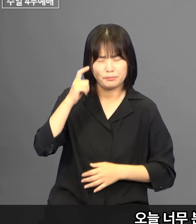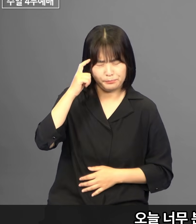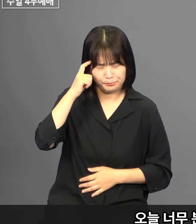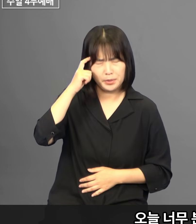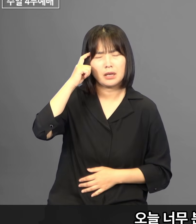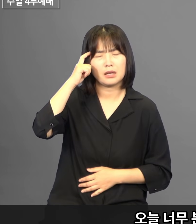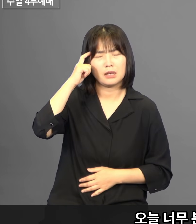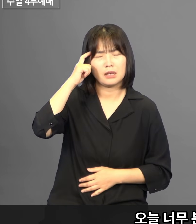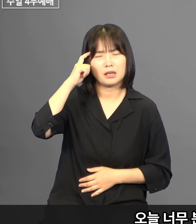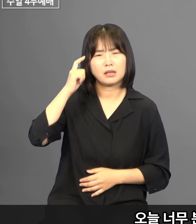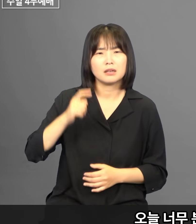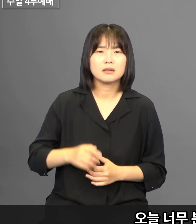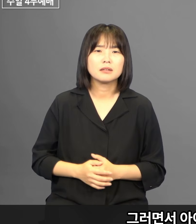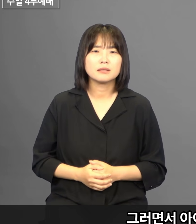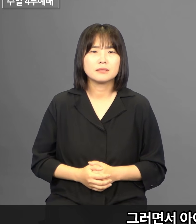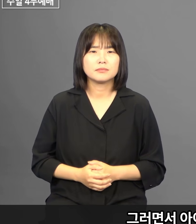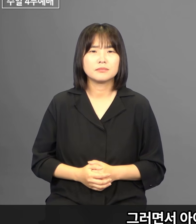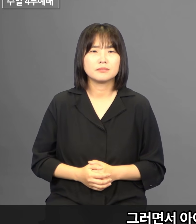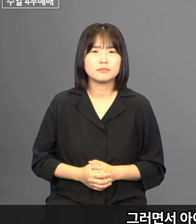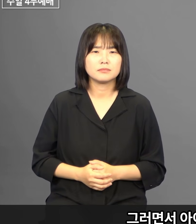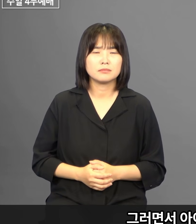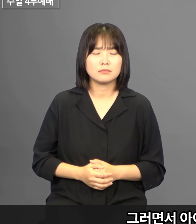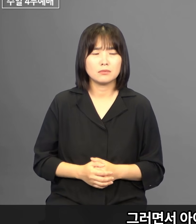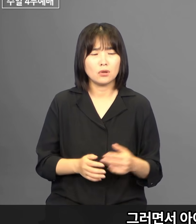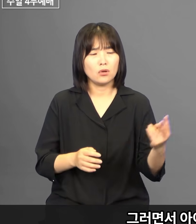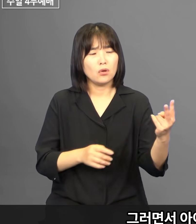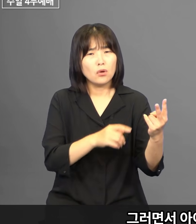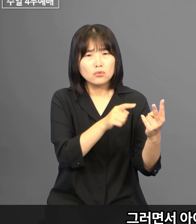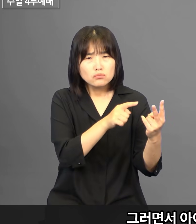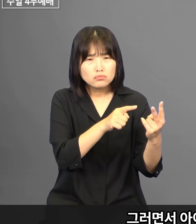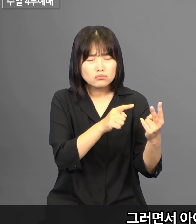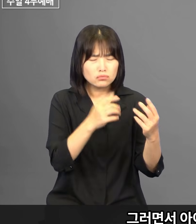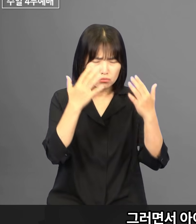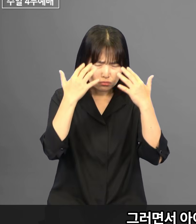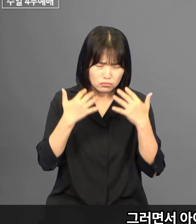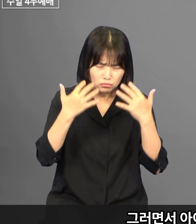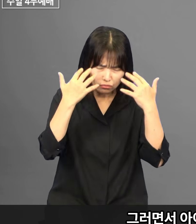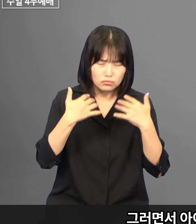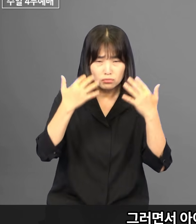분명하게 알았습니다. 그러면서 아이가 펑펑 우는 거예요.